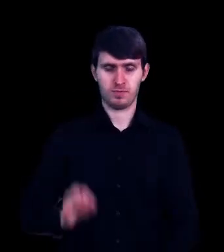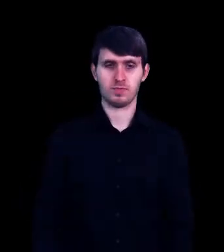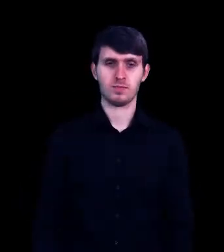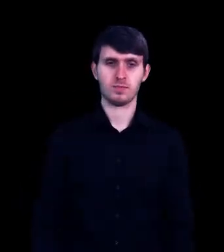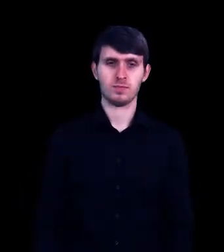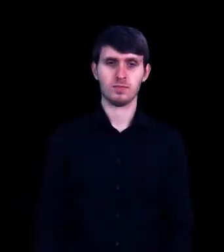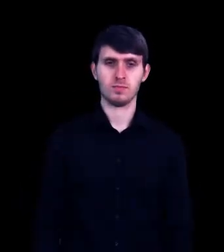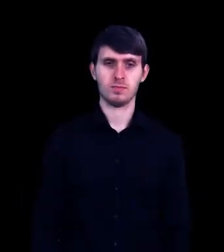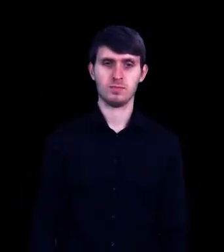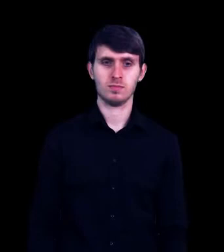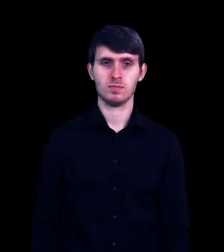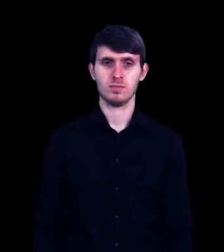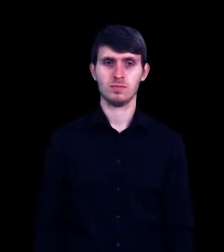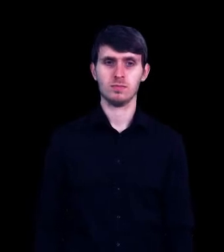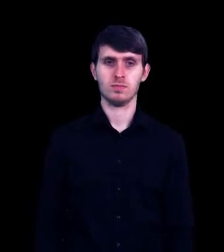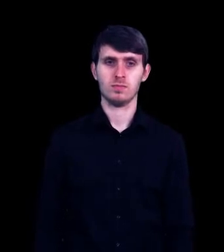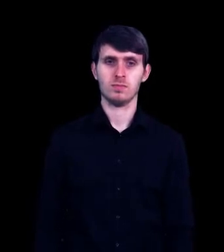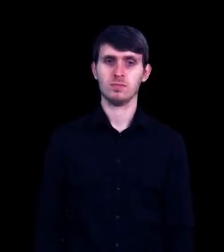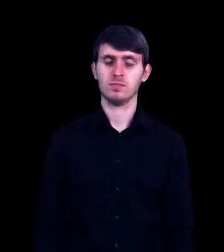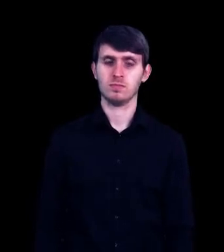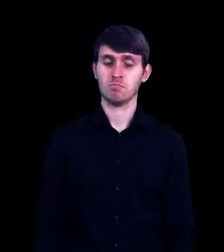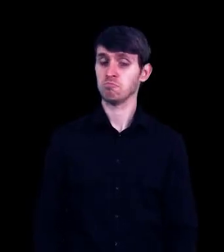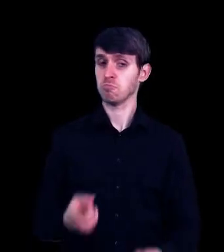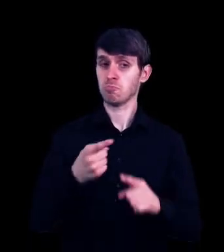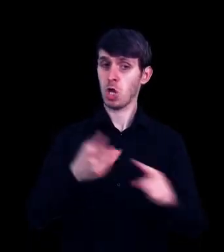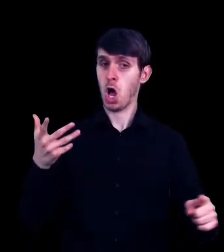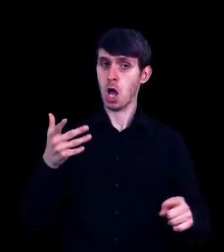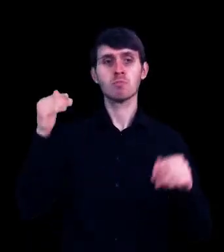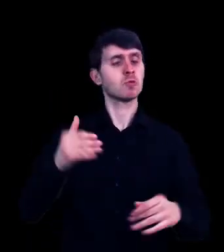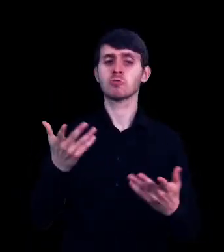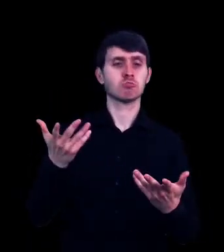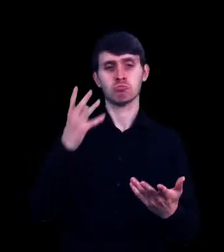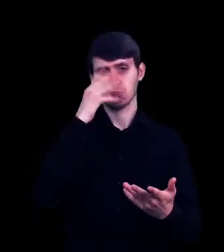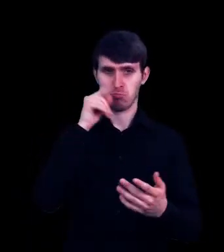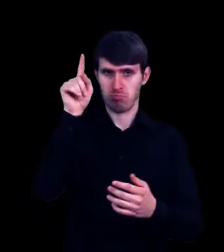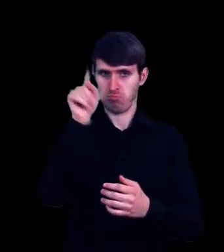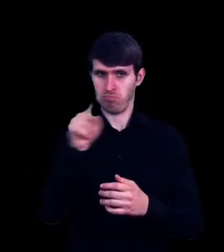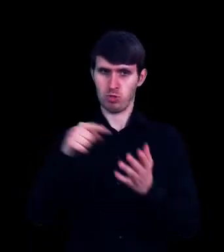Najpierw narysuję przykłady. Kąt ostry to może być taki kąt.